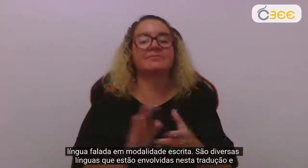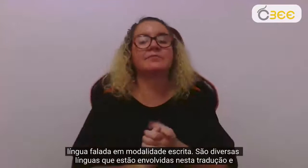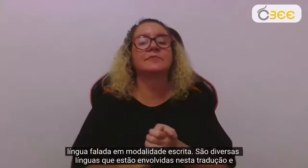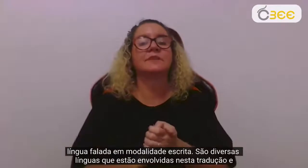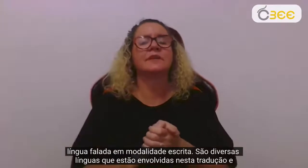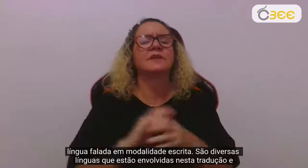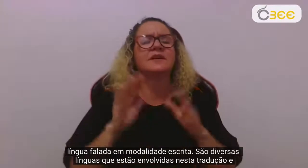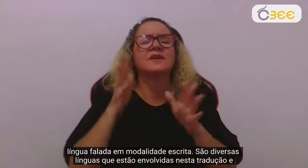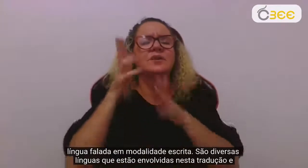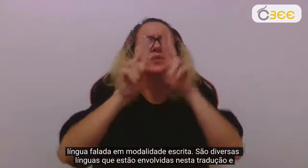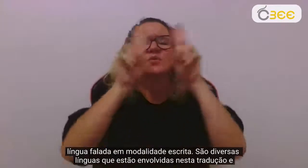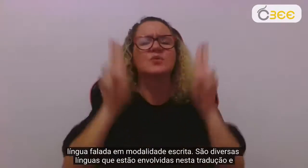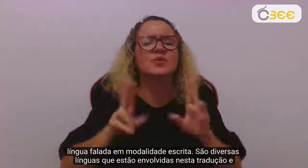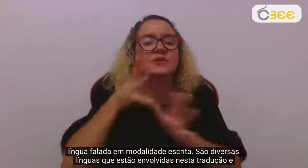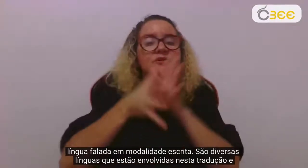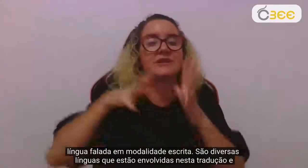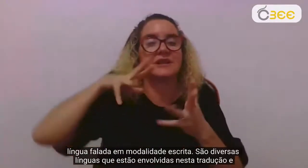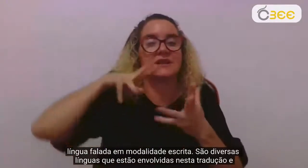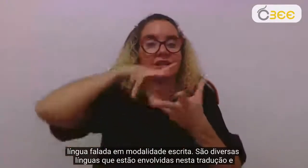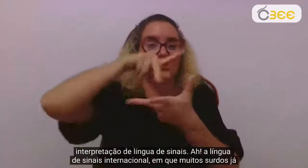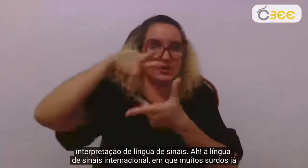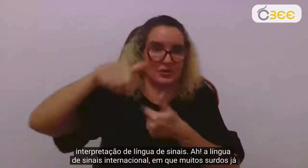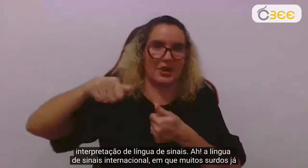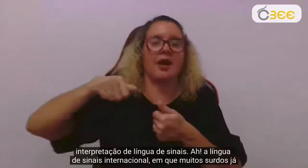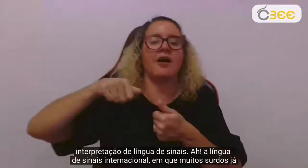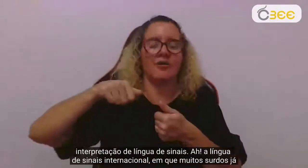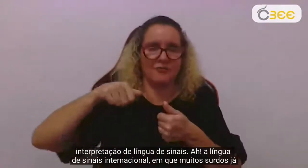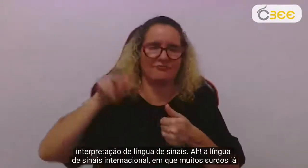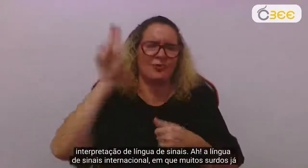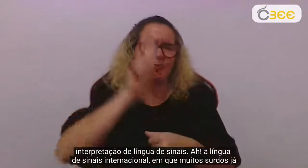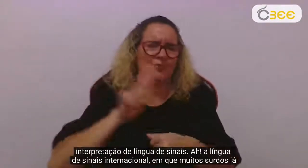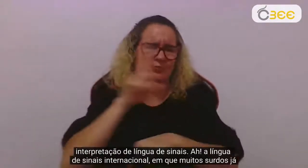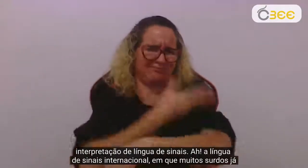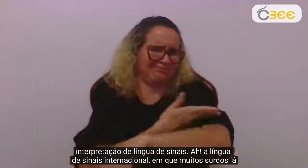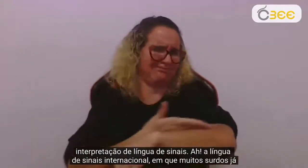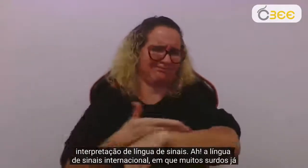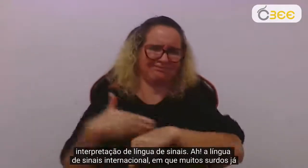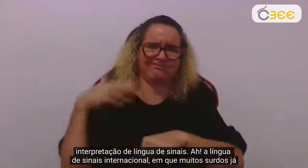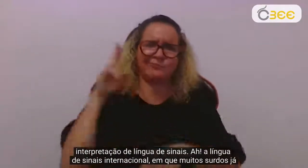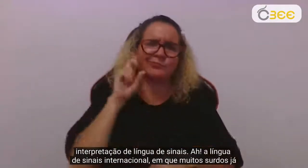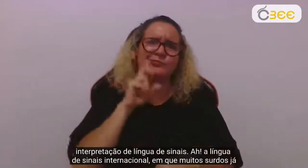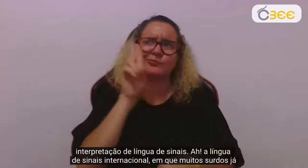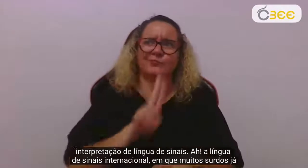diversas línguas que estão envolvidas nessa tradução e interpretação de línguas de sinais.